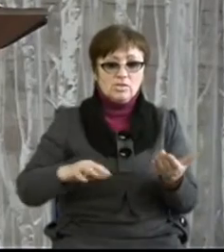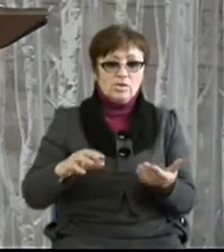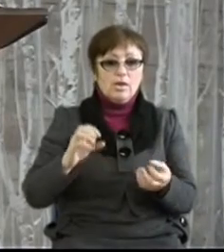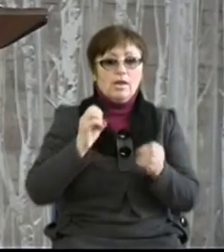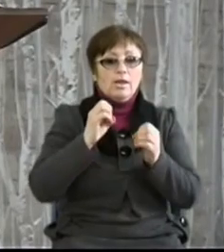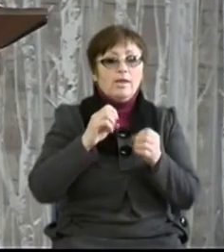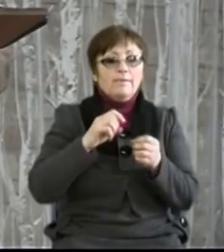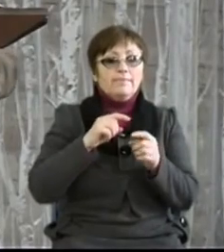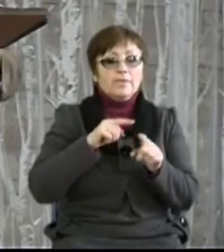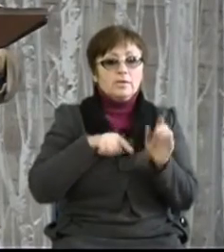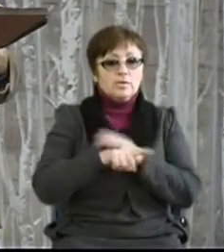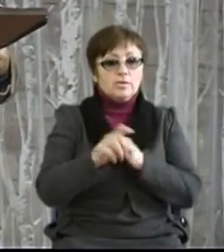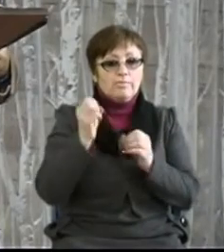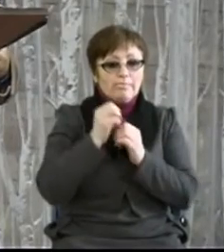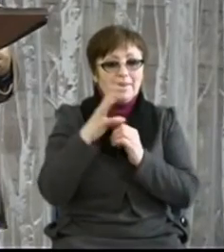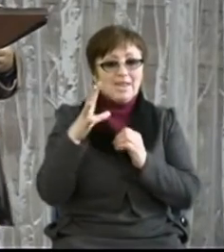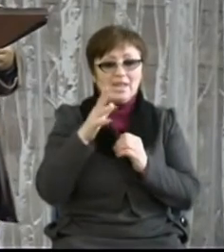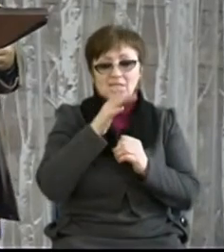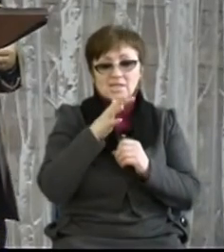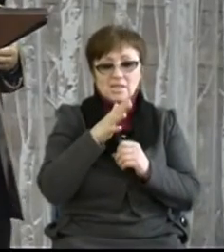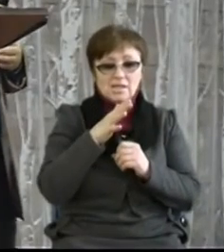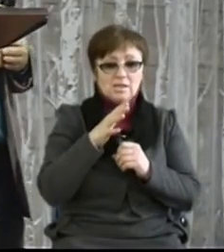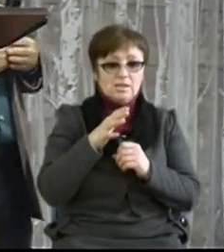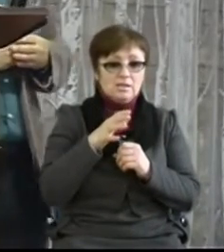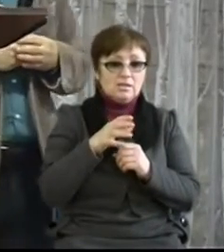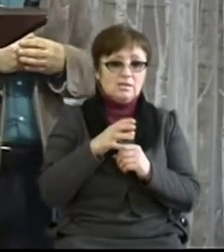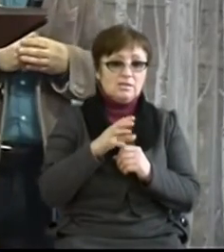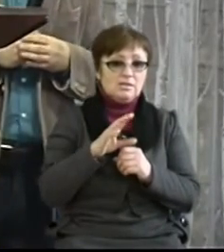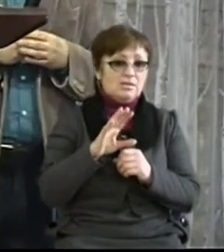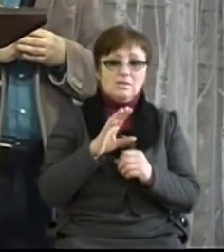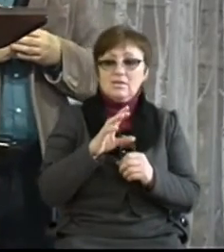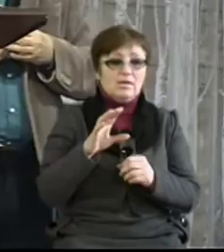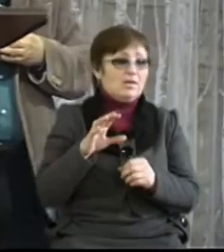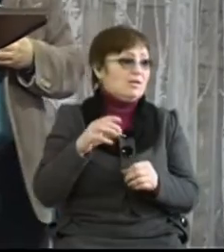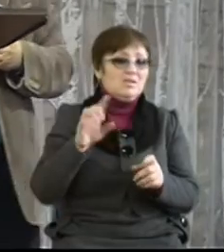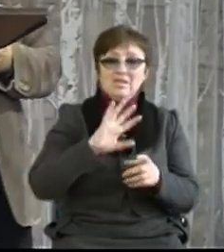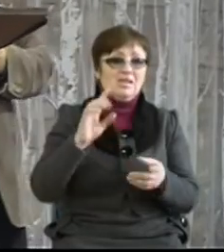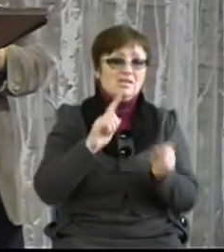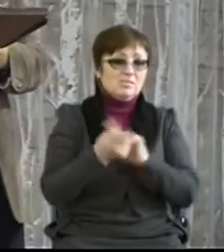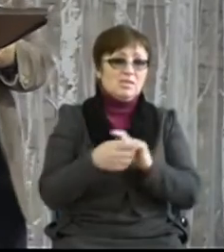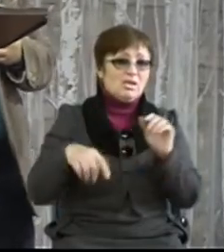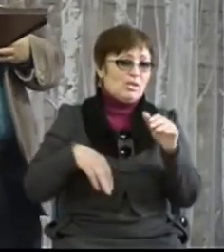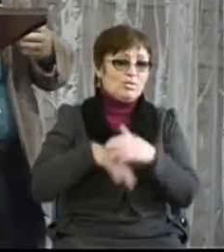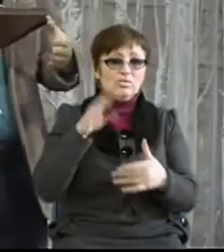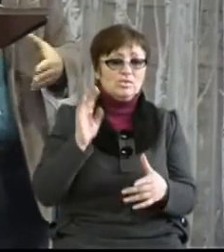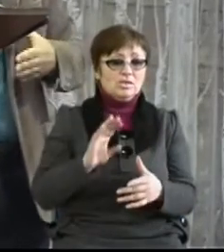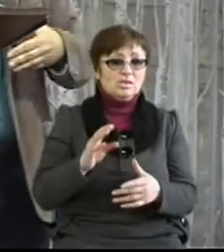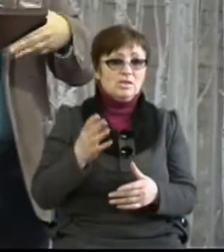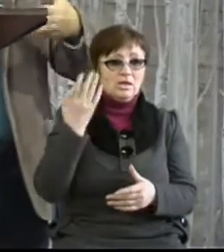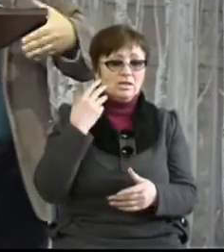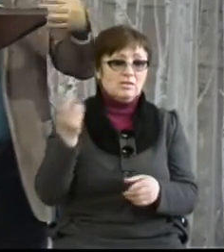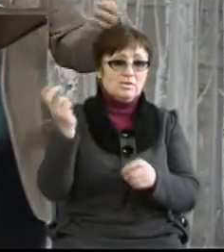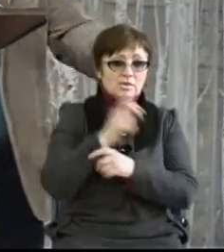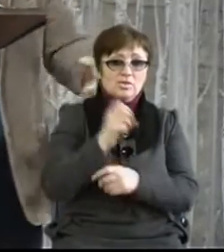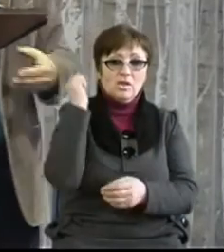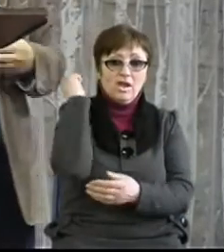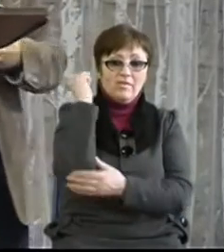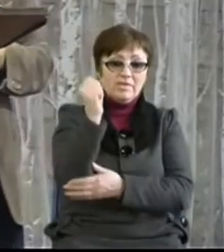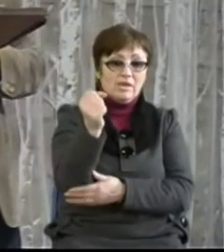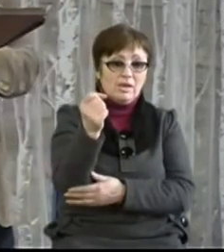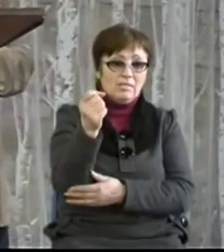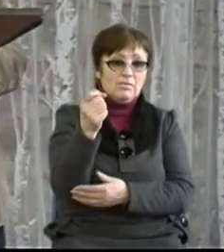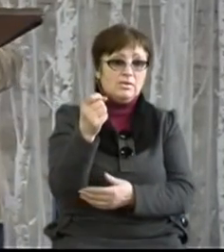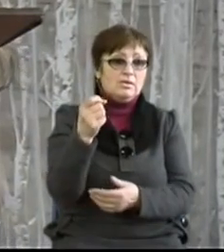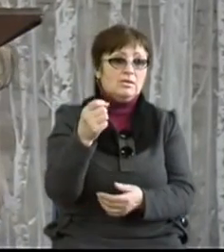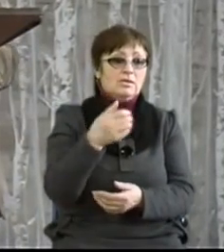с вами эту историю. То есть за 15 лет я не думаю, что что-то изменилось в лучшую сторону на этой земле. И когда пришел Авраам в эту землю,